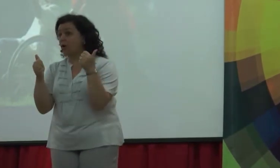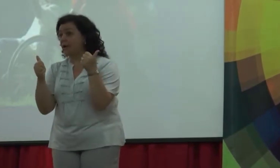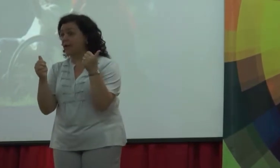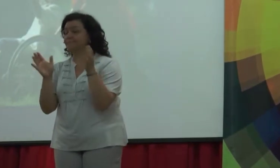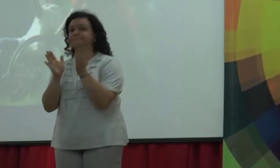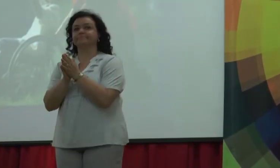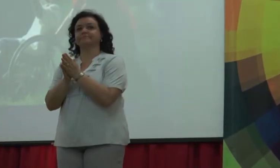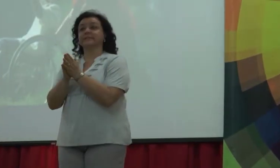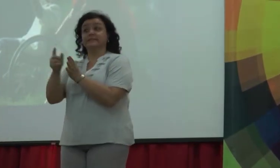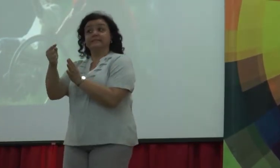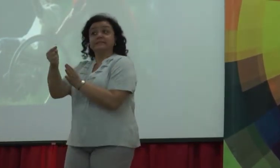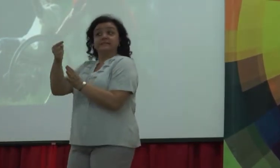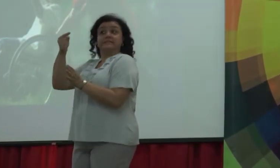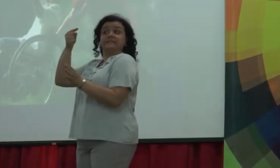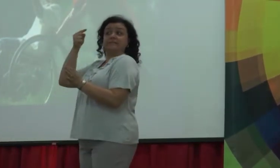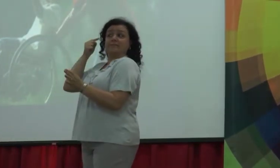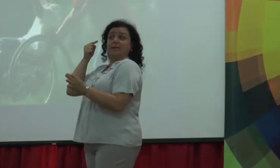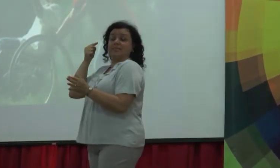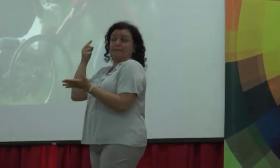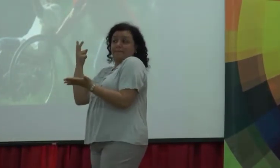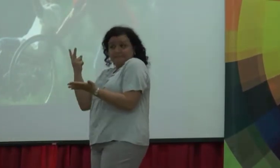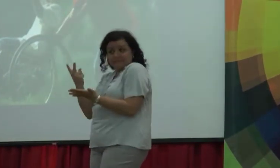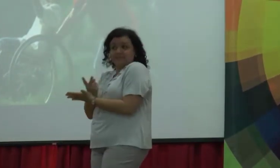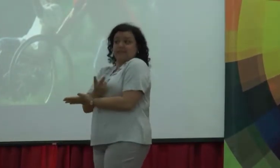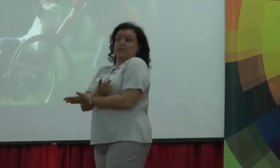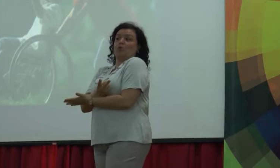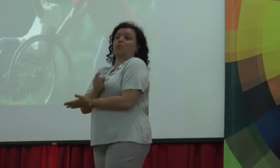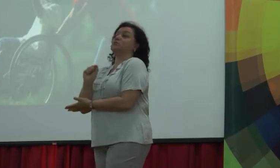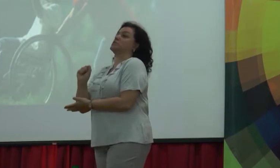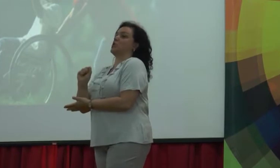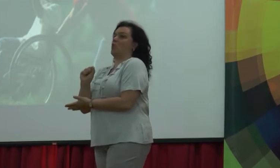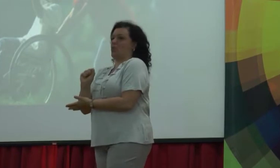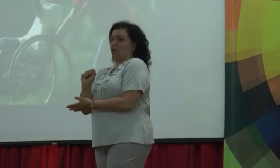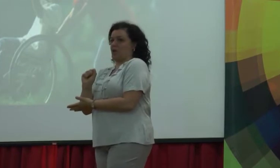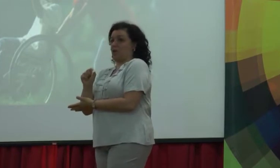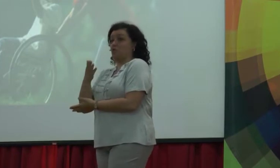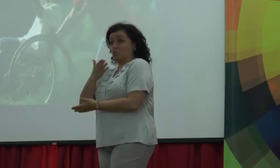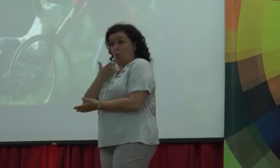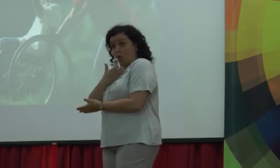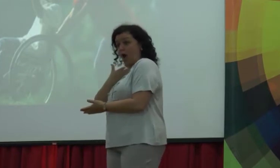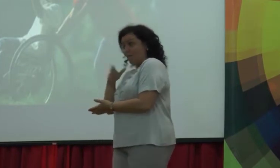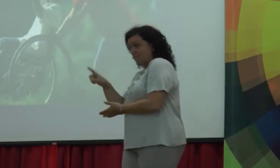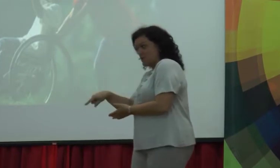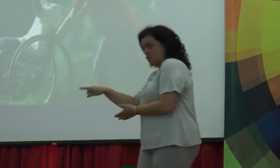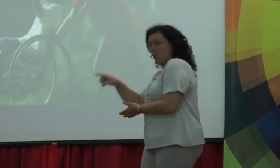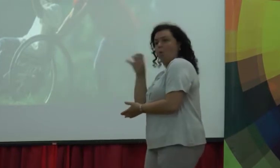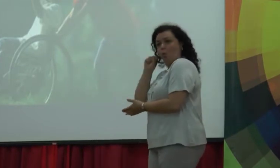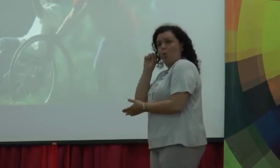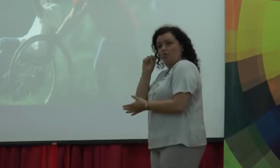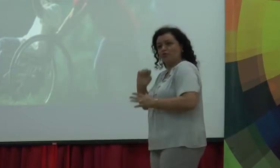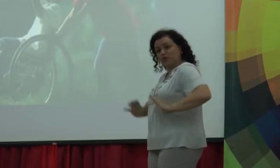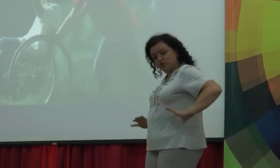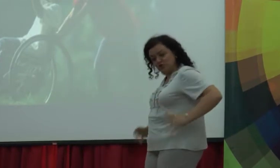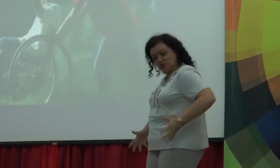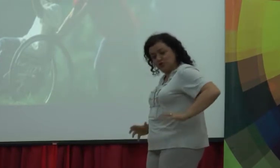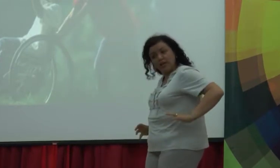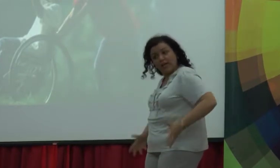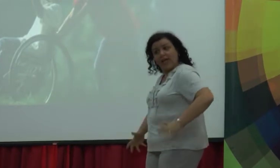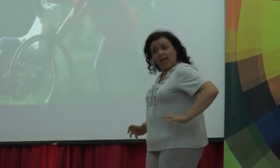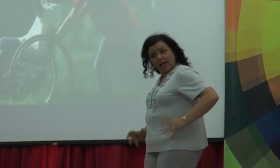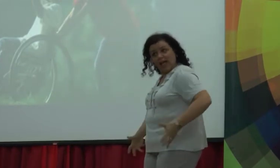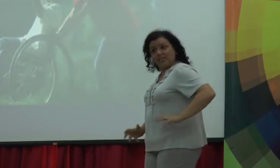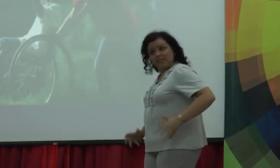fazer coisas, ok, muito bom. Mas antes, o que poderia ter acontecido? O amigo